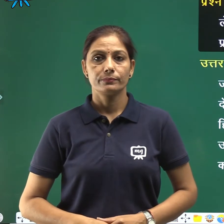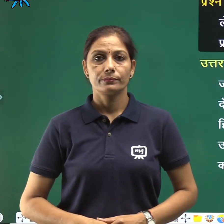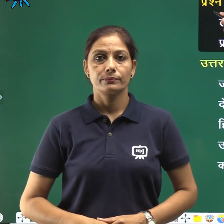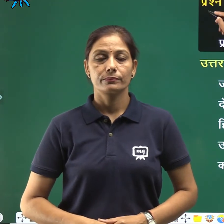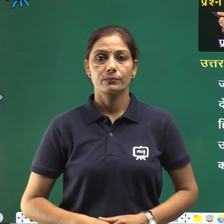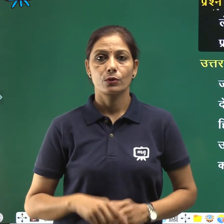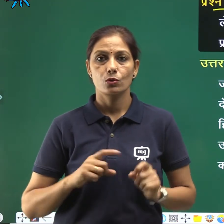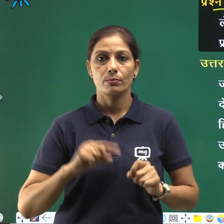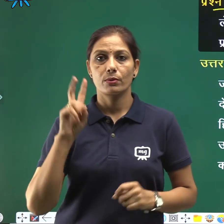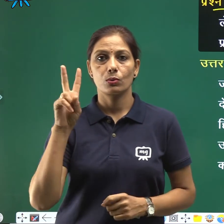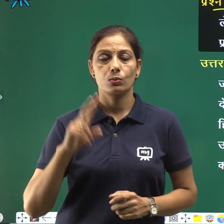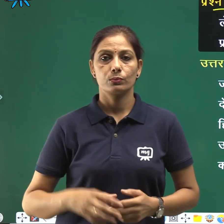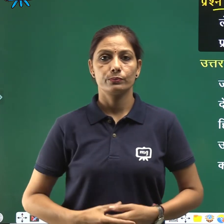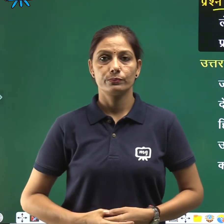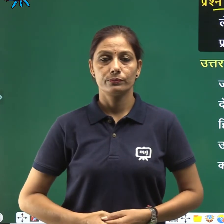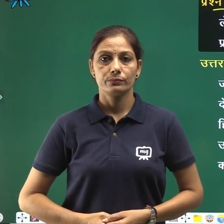प्रश्न 2,